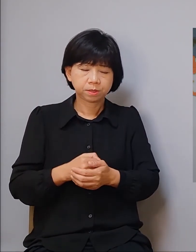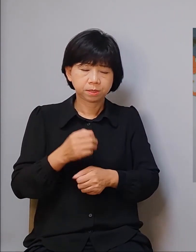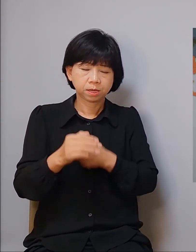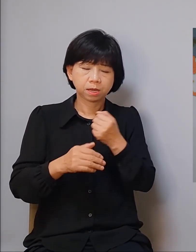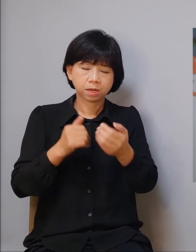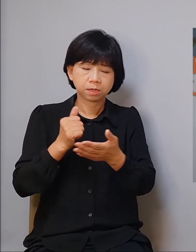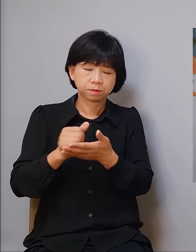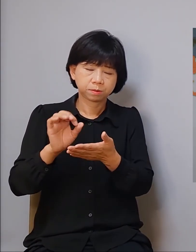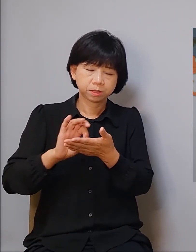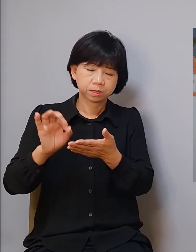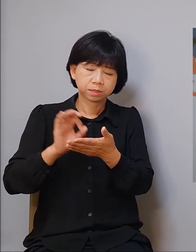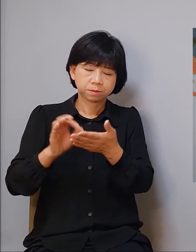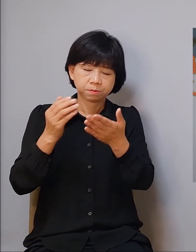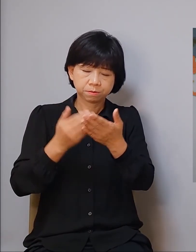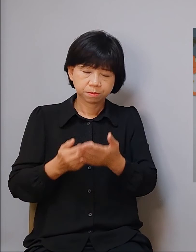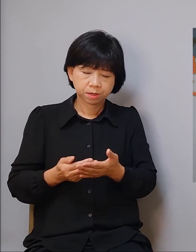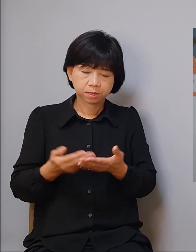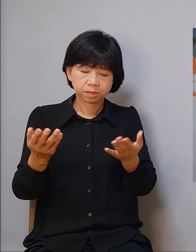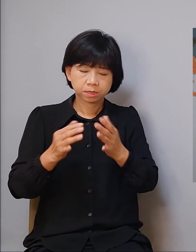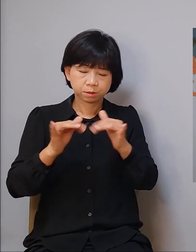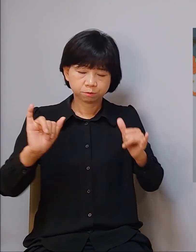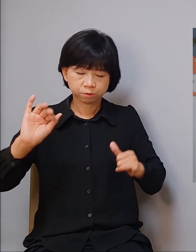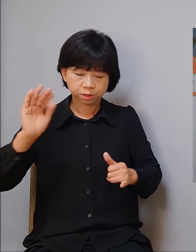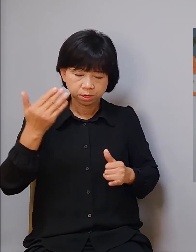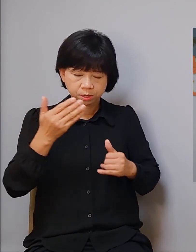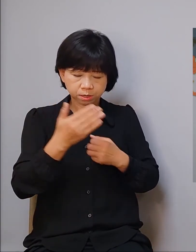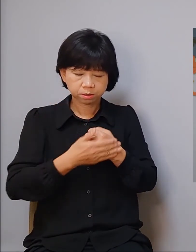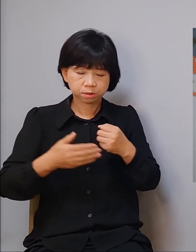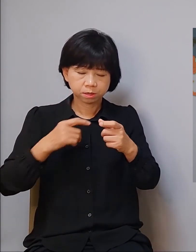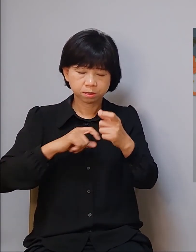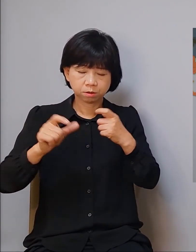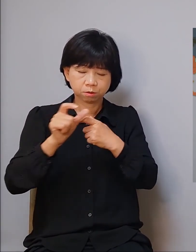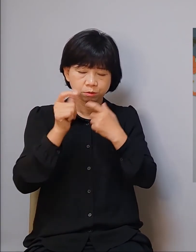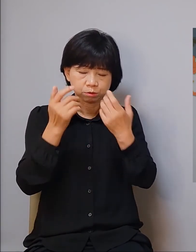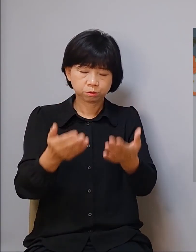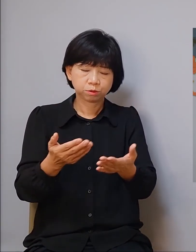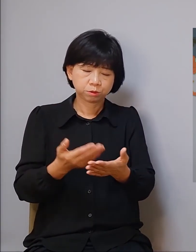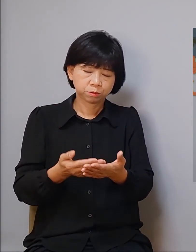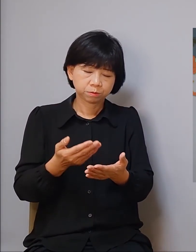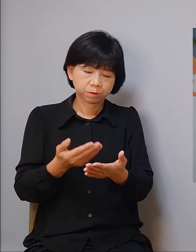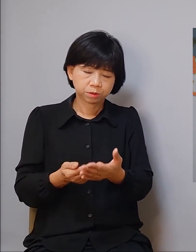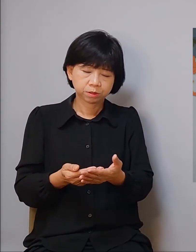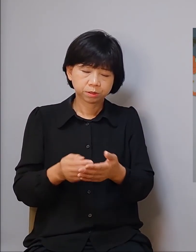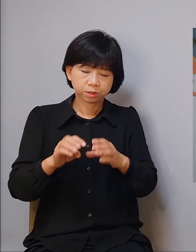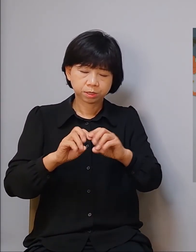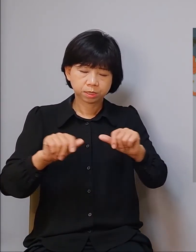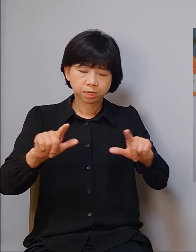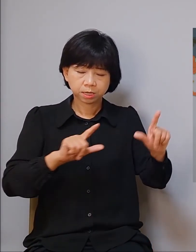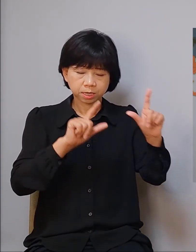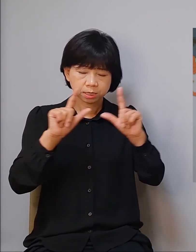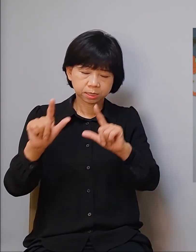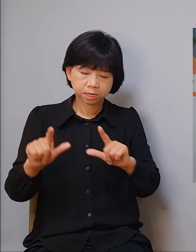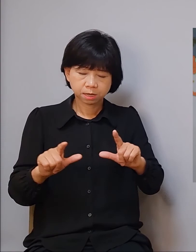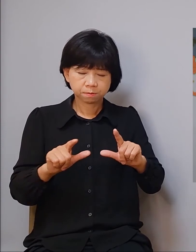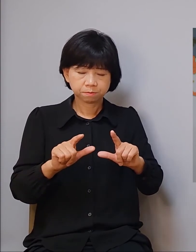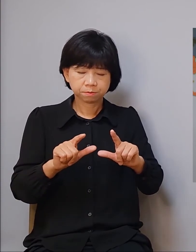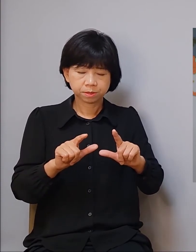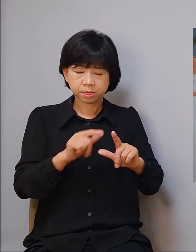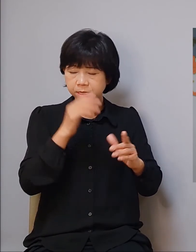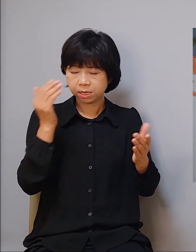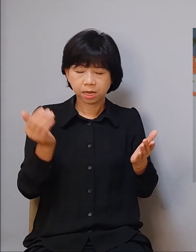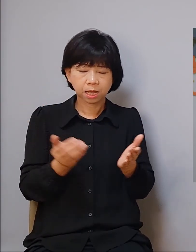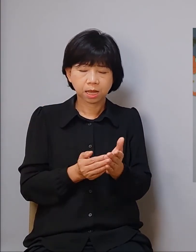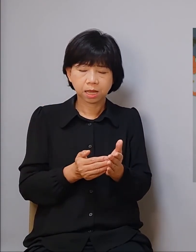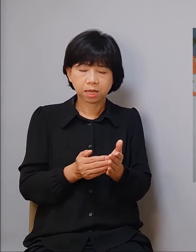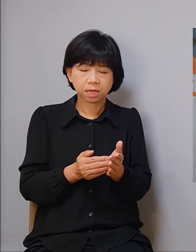하나님께 쓰임받는 일꾼 될 수 있도록 은혜를 더하여 주시옵소서. 이 땅에서의 삶이 전부가 아니고